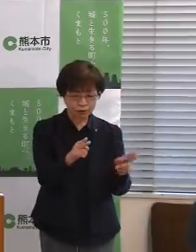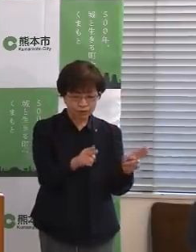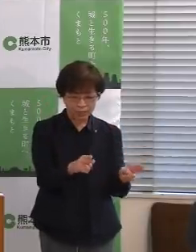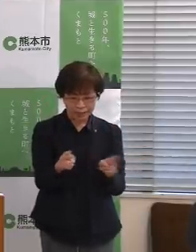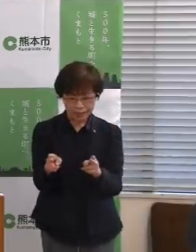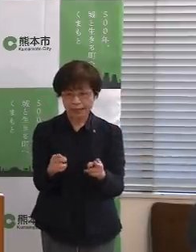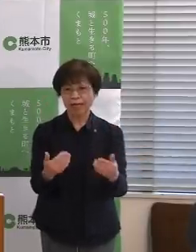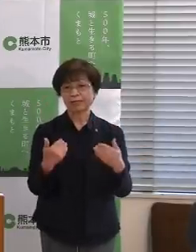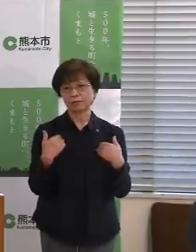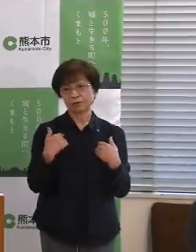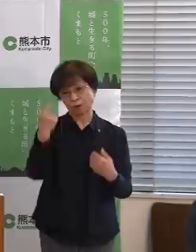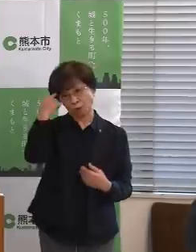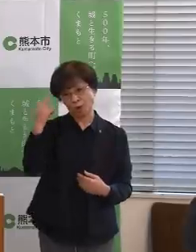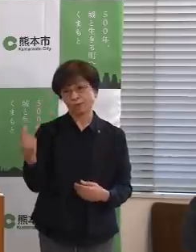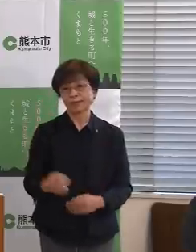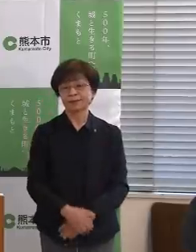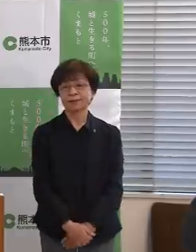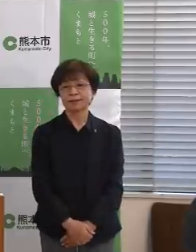います。